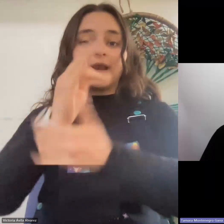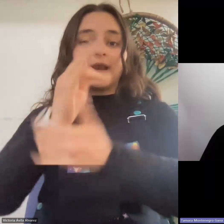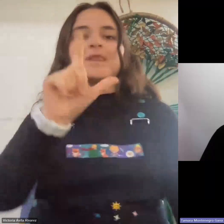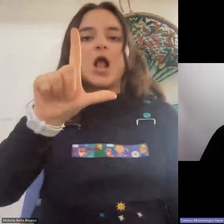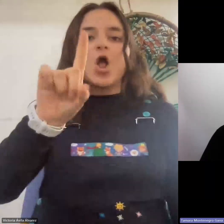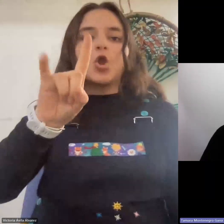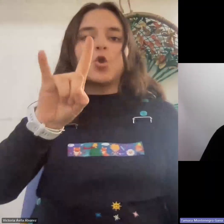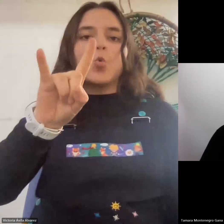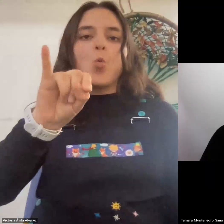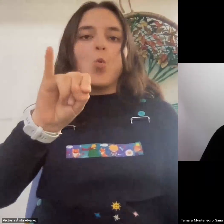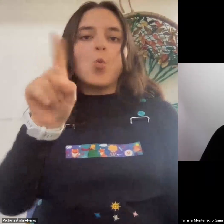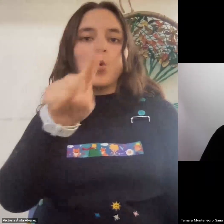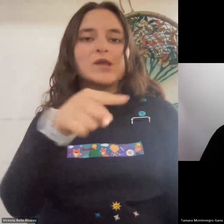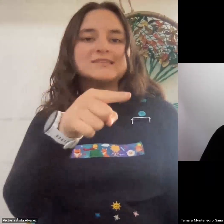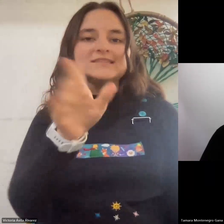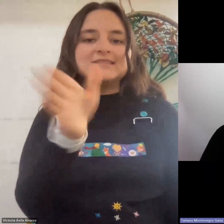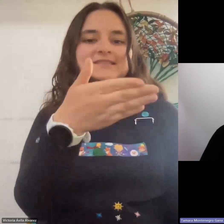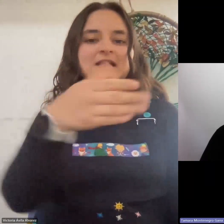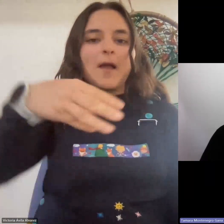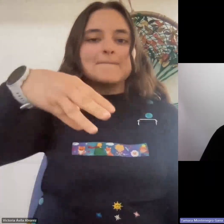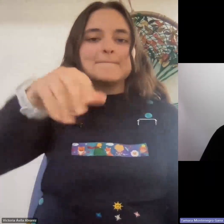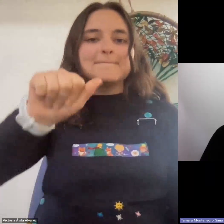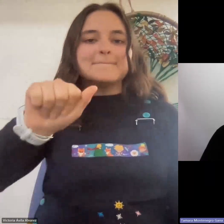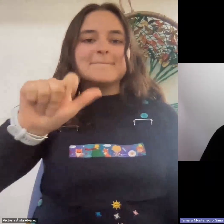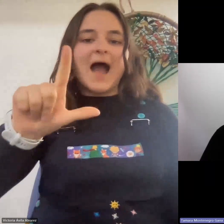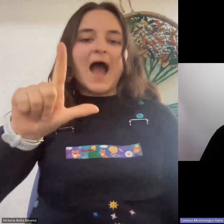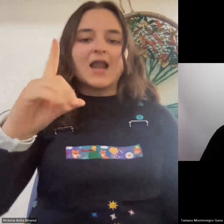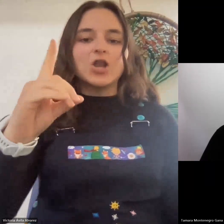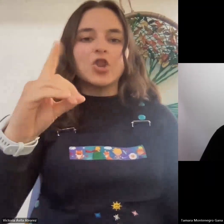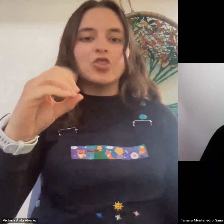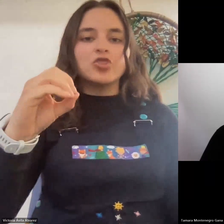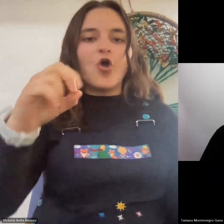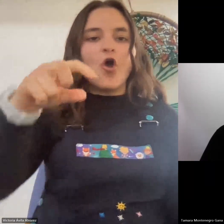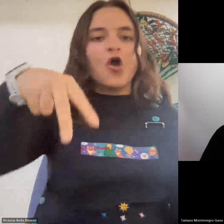Y la otra escuela se llama Luis